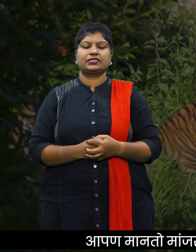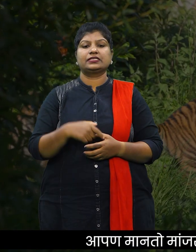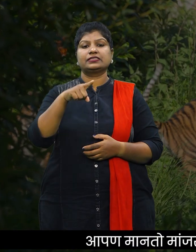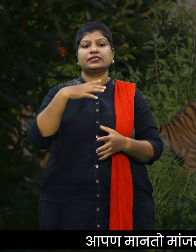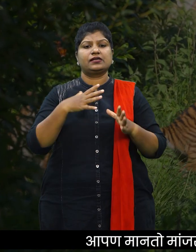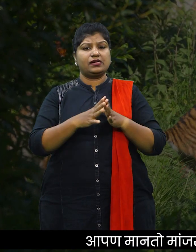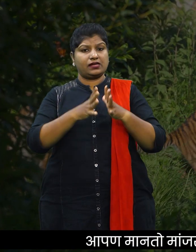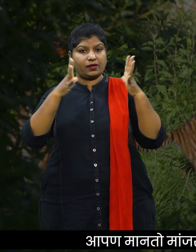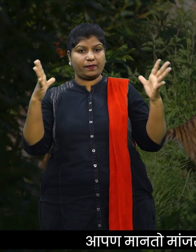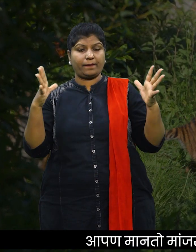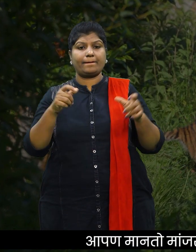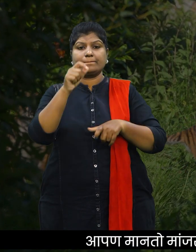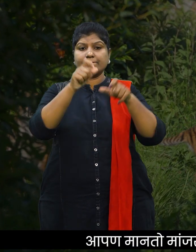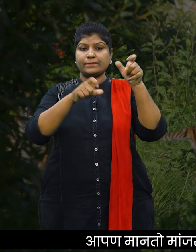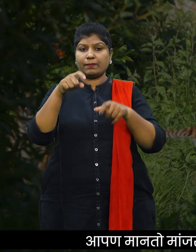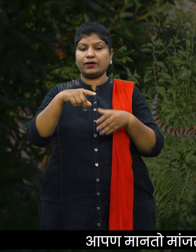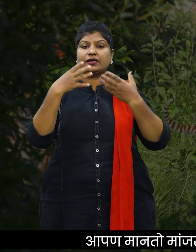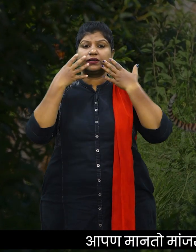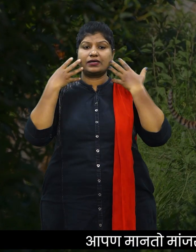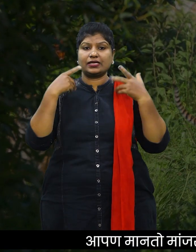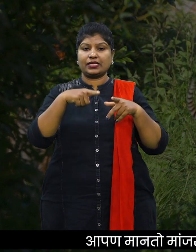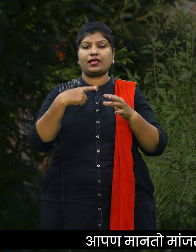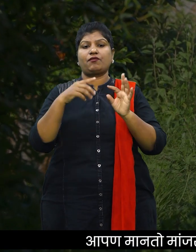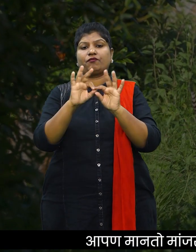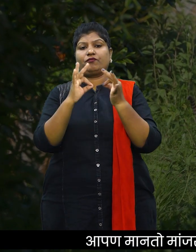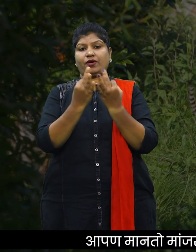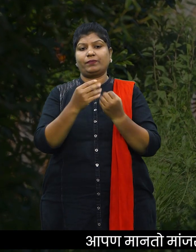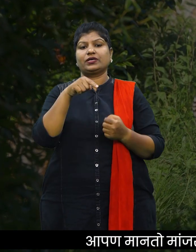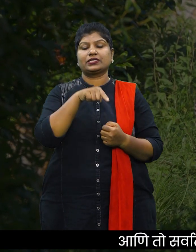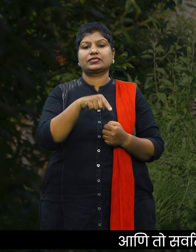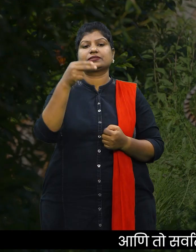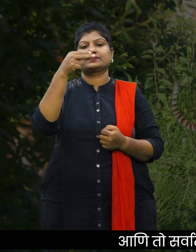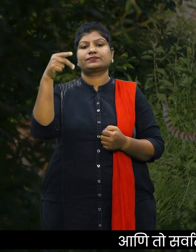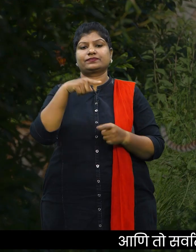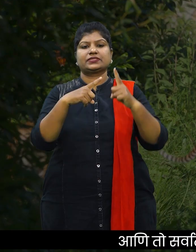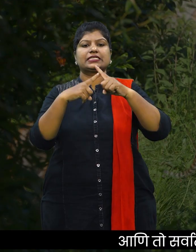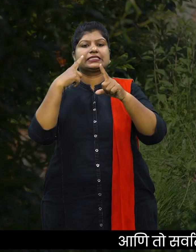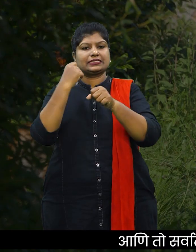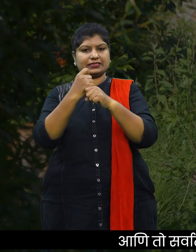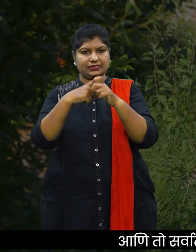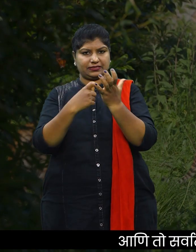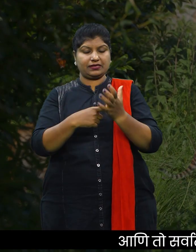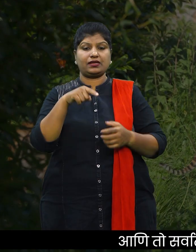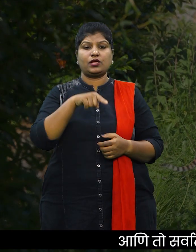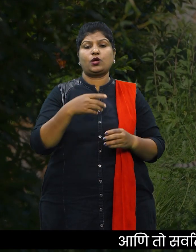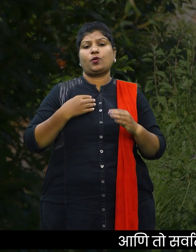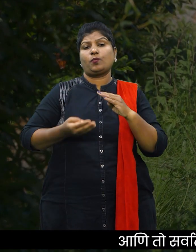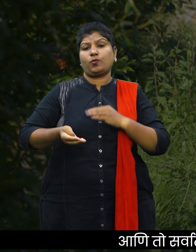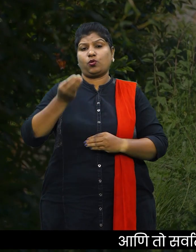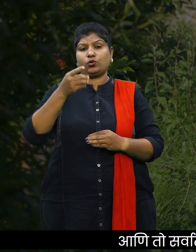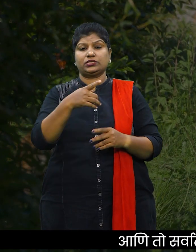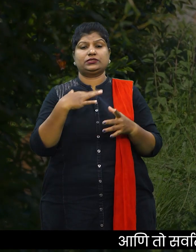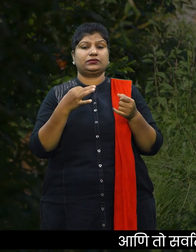आपण मानतो मांजर कुटुंबातील सर्वात मोठा सदस्य वाघ आहे आणि तो सर्वात धोकादायक मांसाहारी प्राणी आहे.